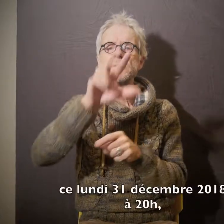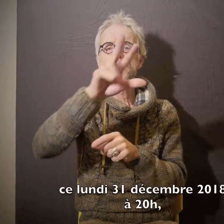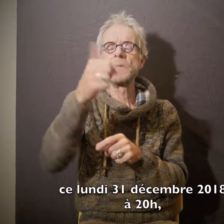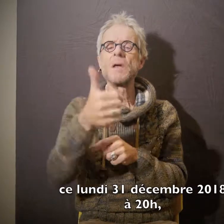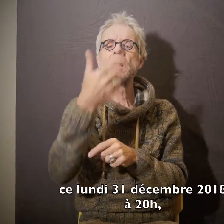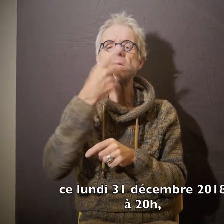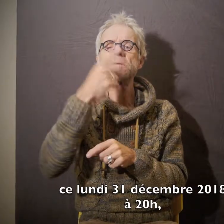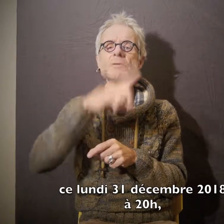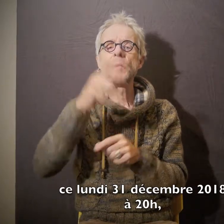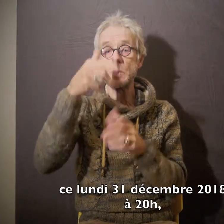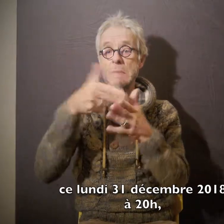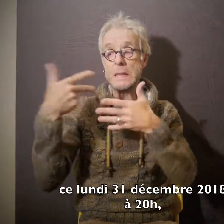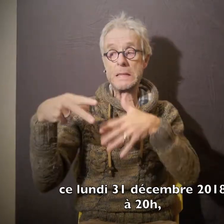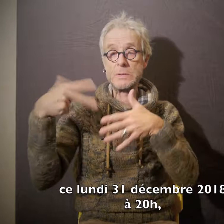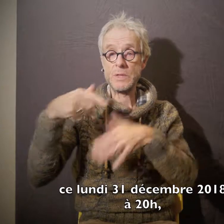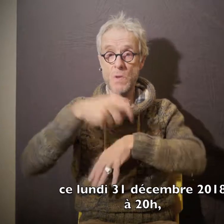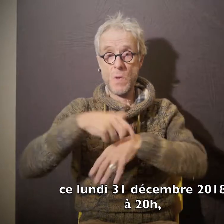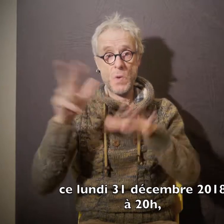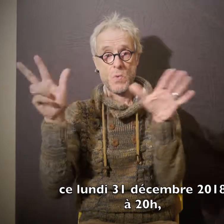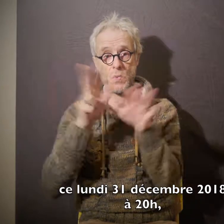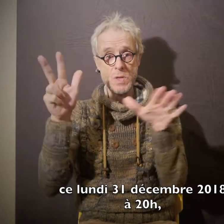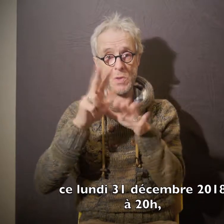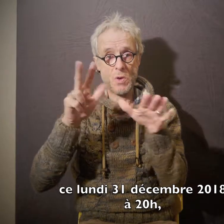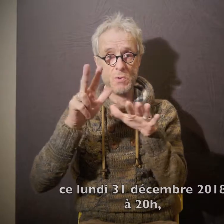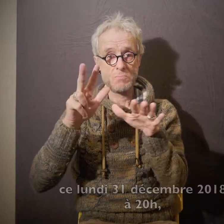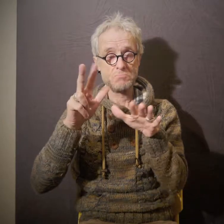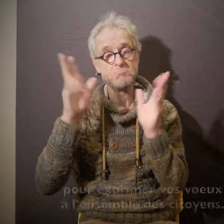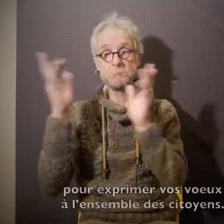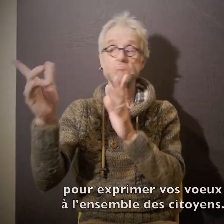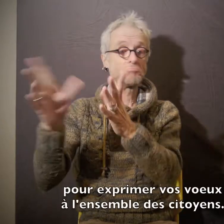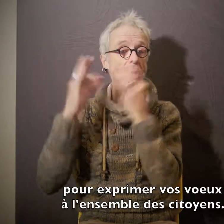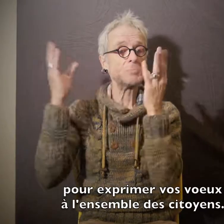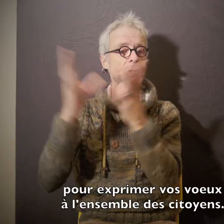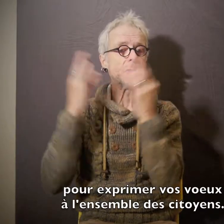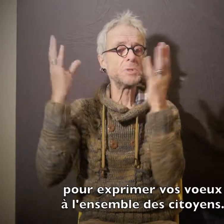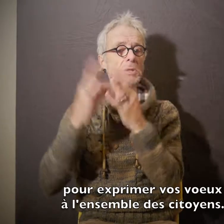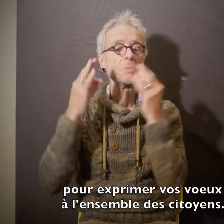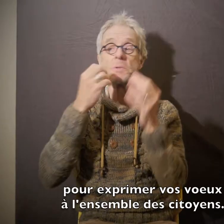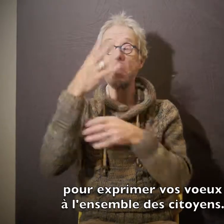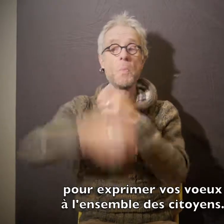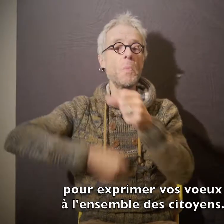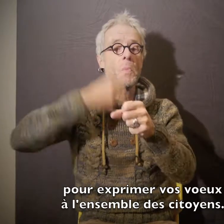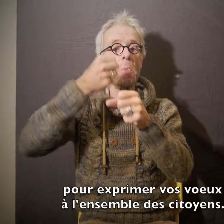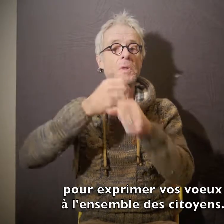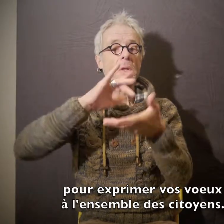lundi 31 décembre 2018 à 20 h pour exprimer vos vœux à l'ensemble des